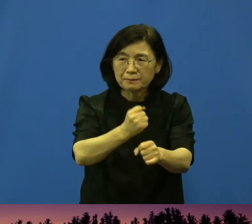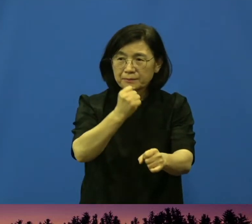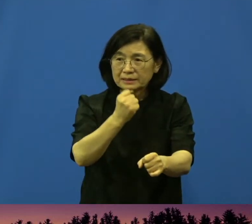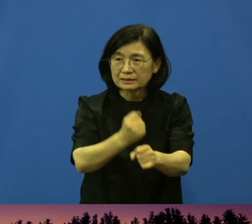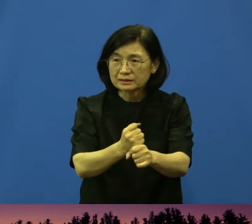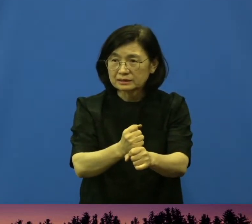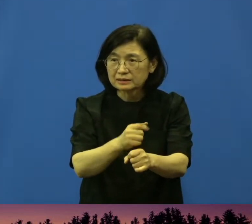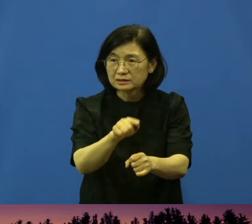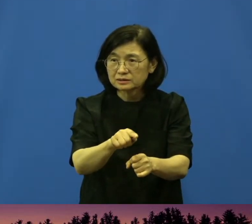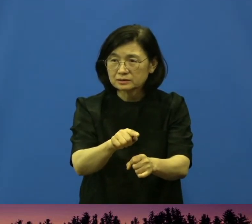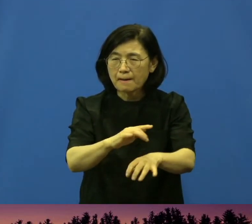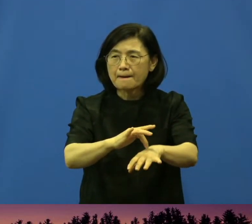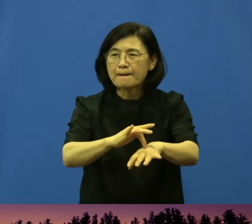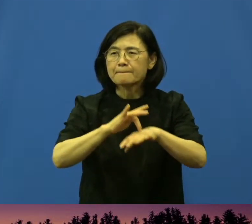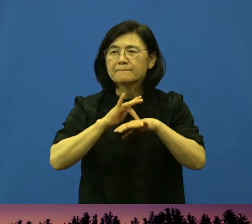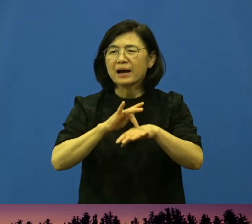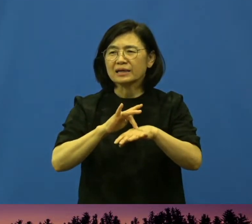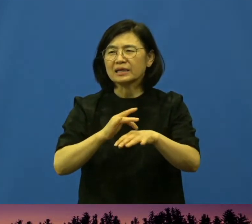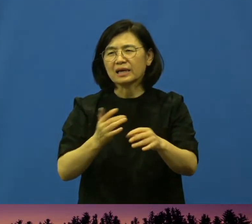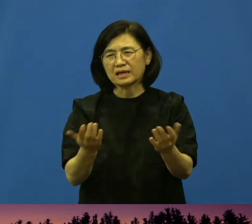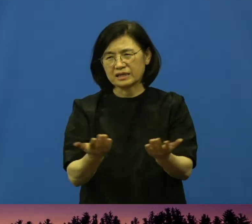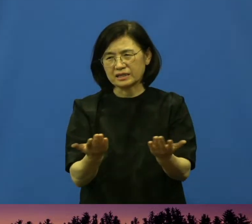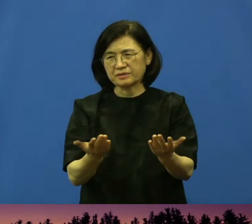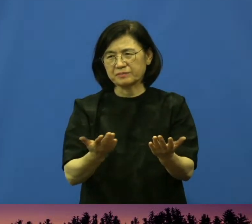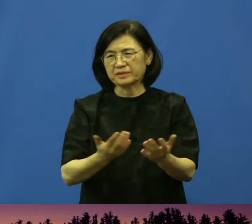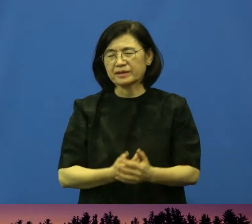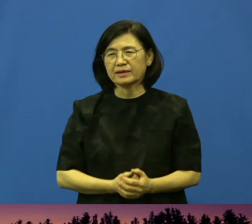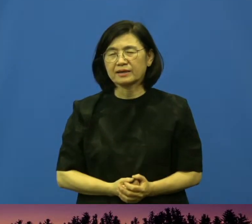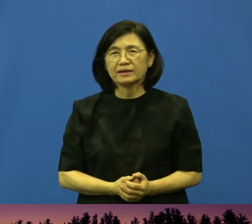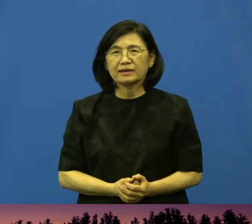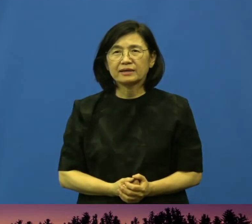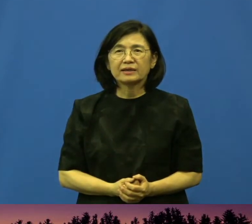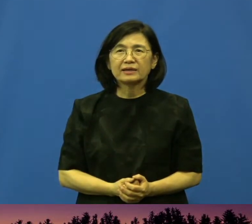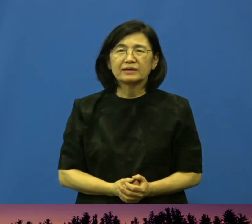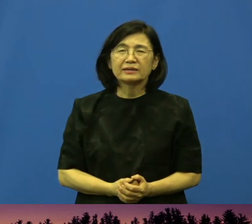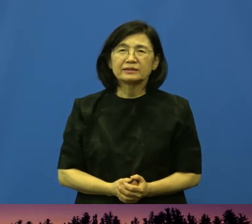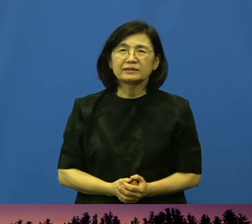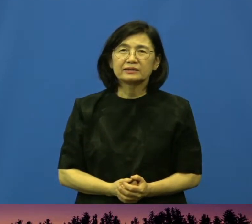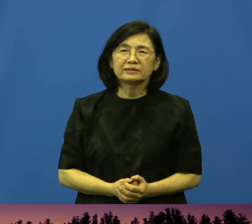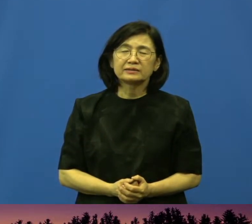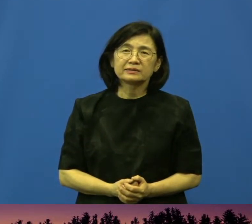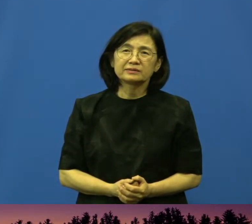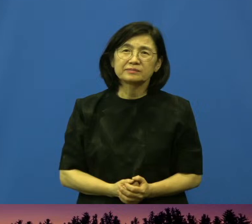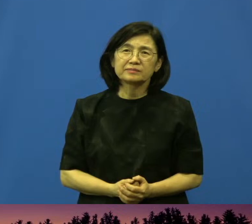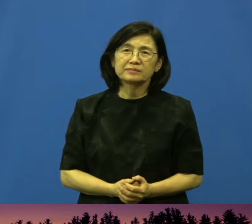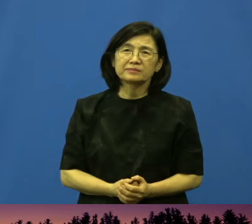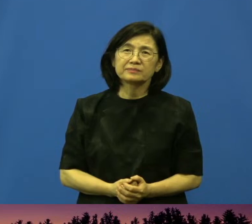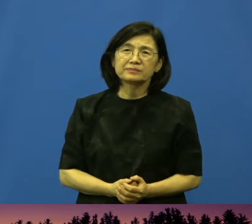거예요. 그래서 하나님이 아닌 것을 자꾸 부풀려요. 크게 보이는 거죠.